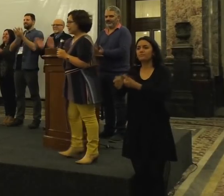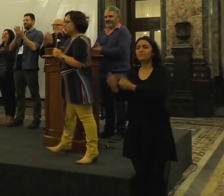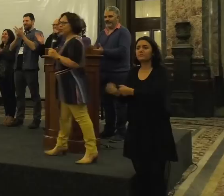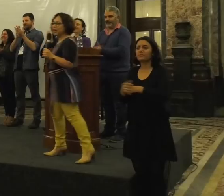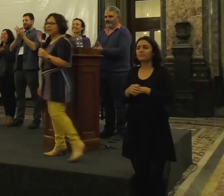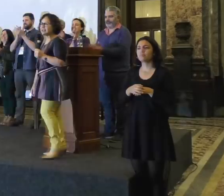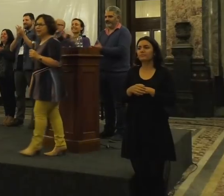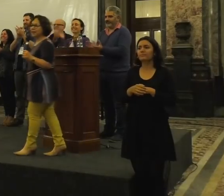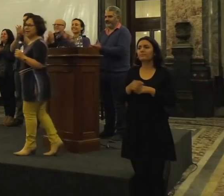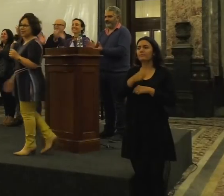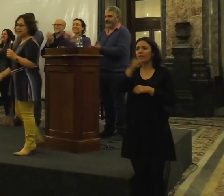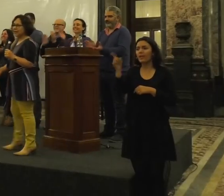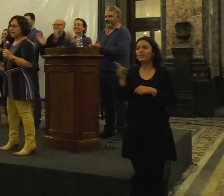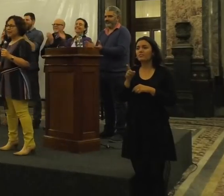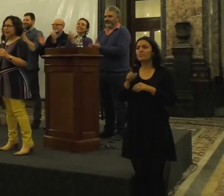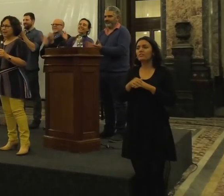que son los que